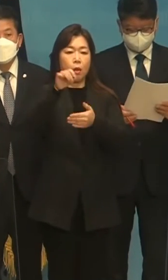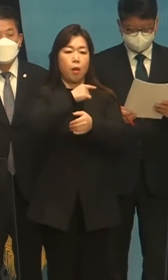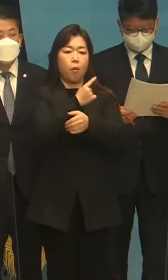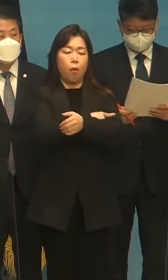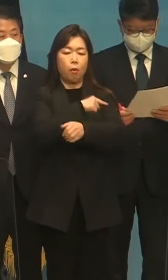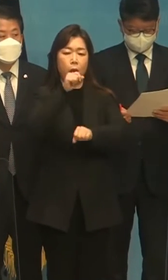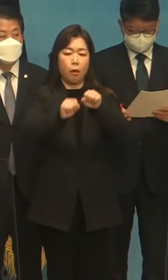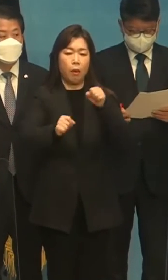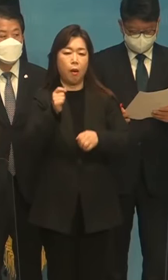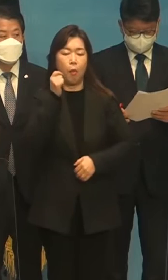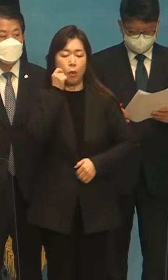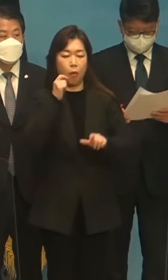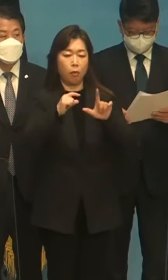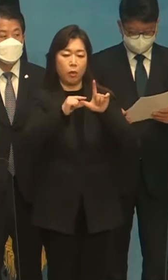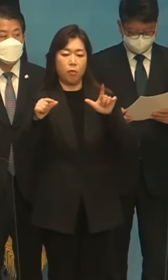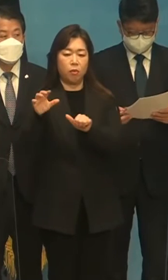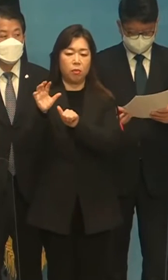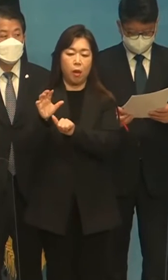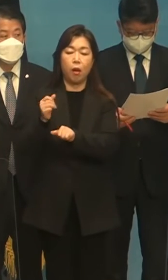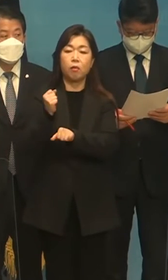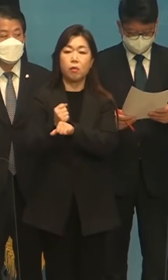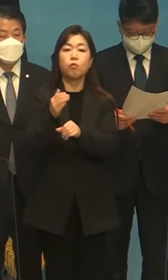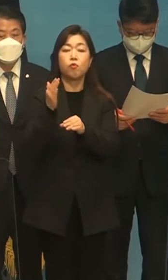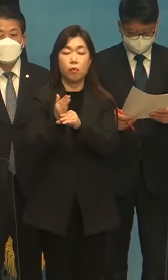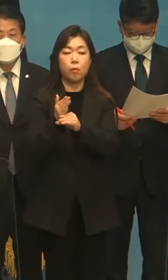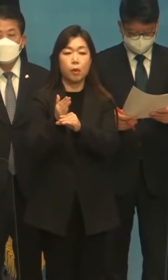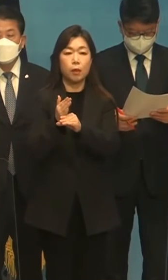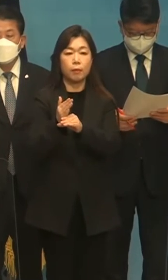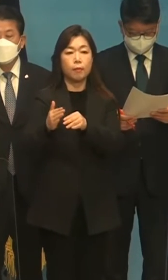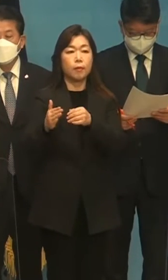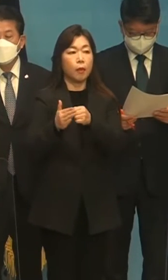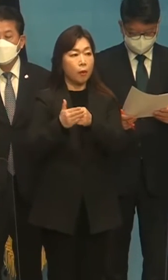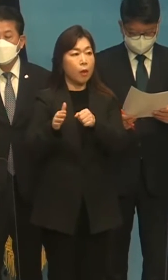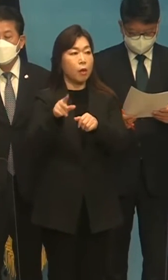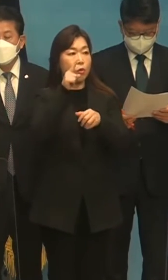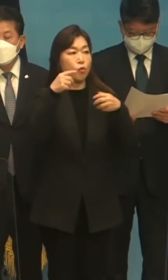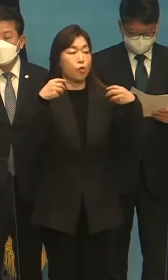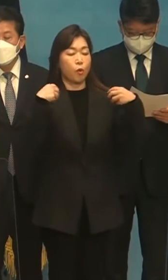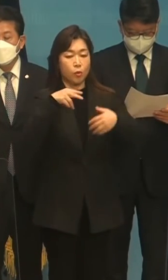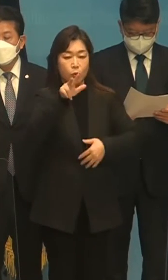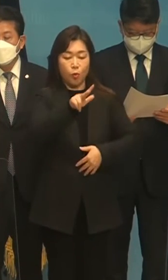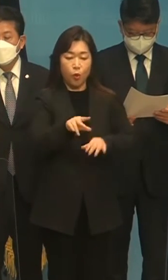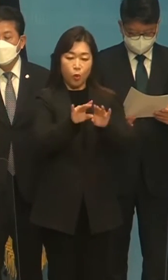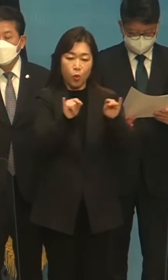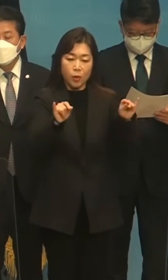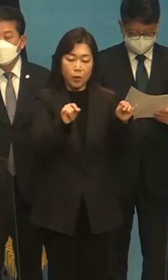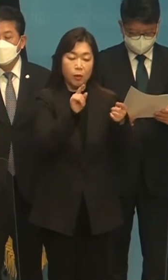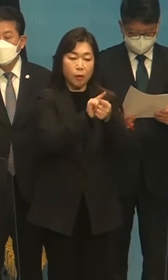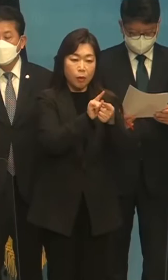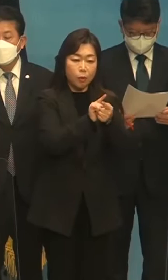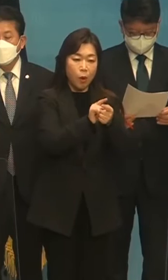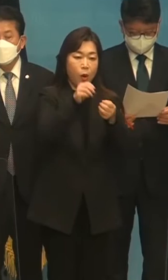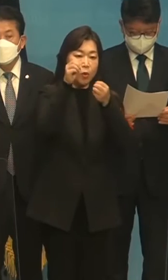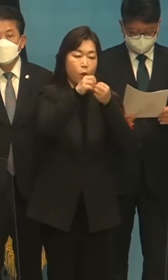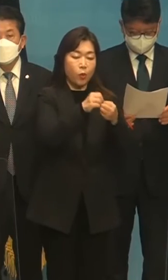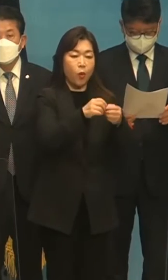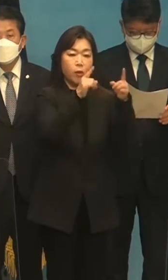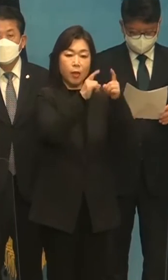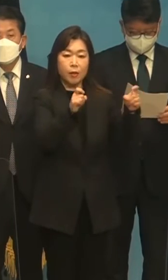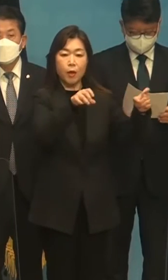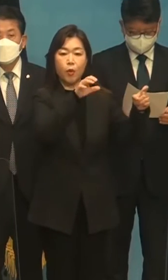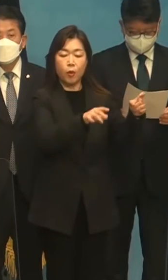행사를 일부 제한받고 있는 실정이다. 이에 전국 토지를 대상으로